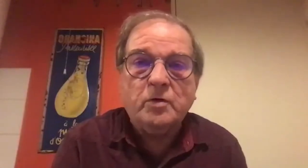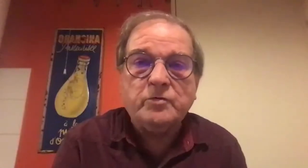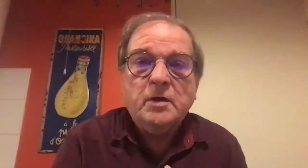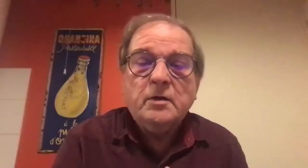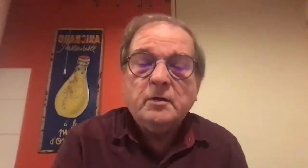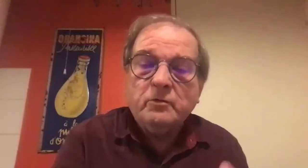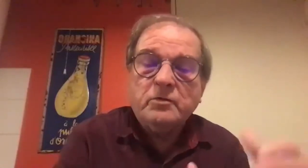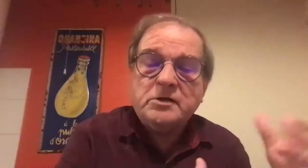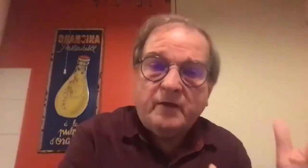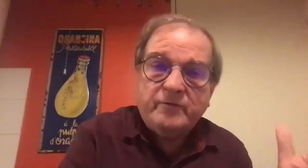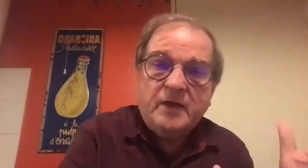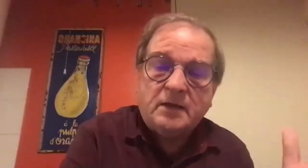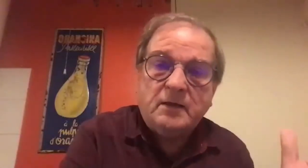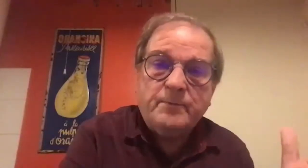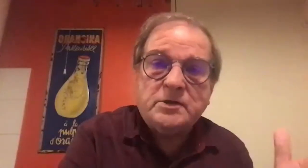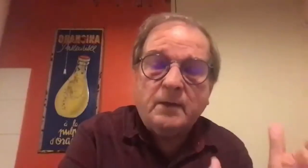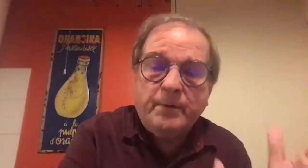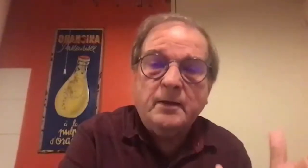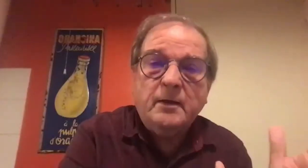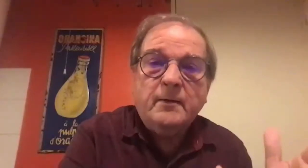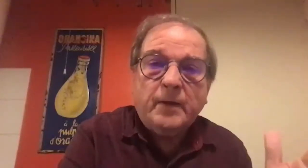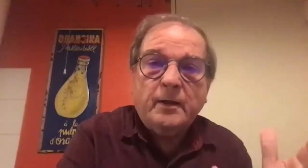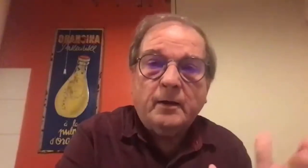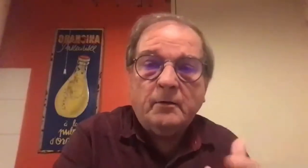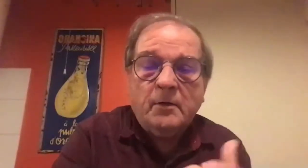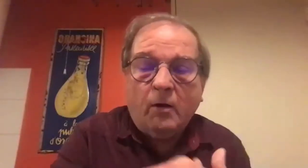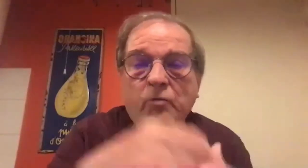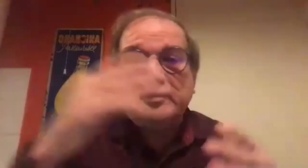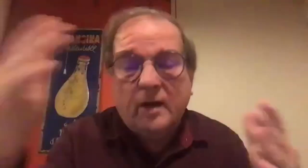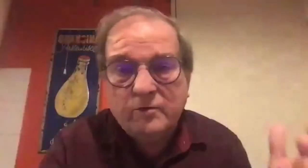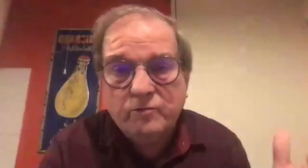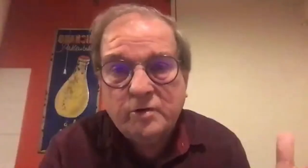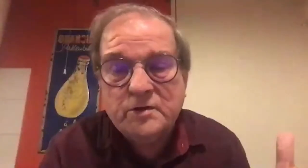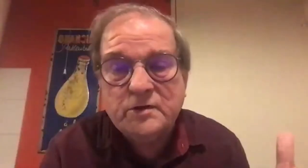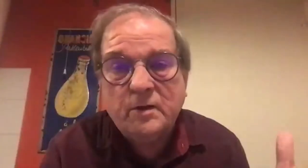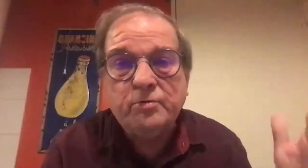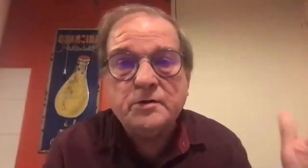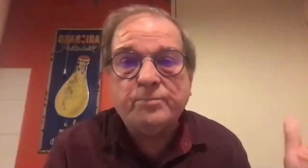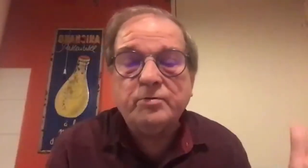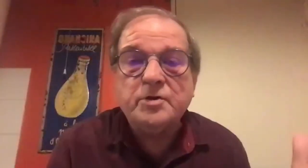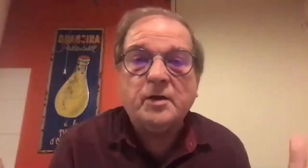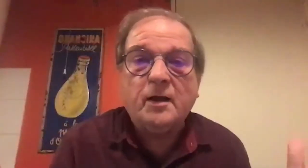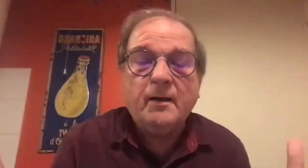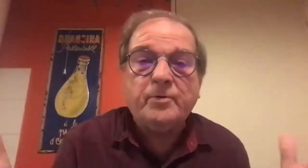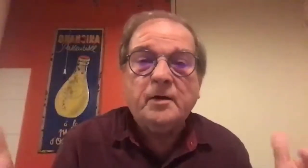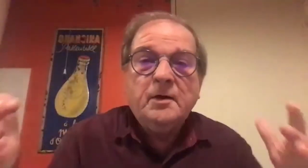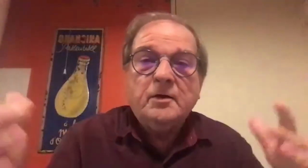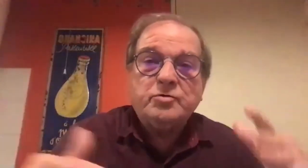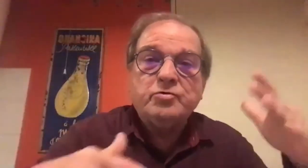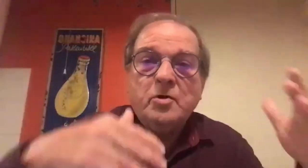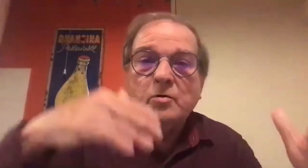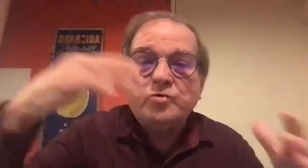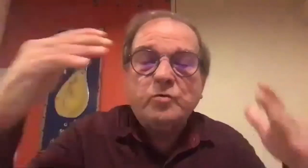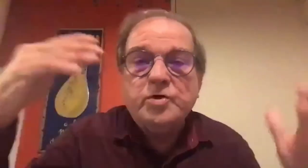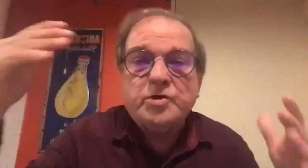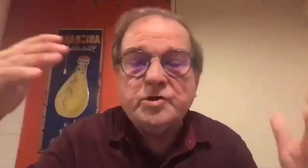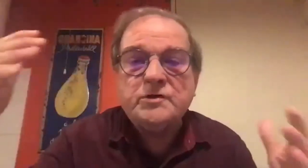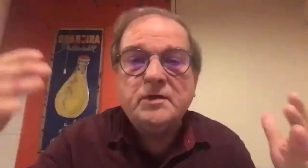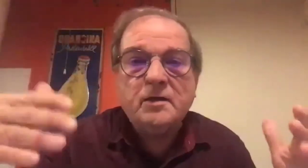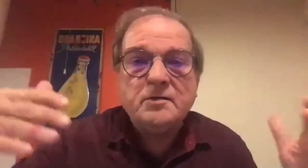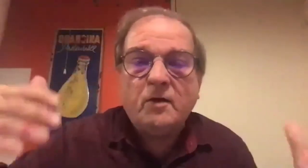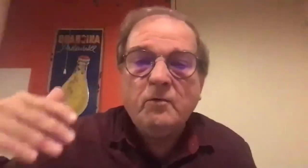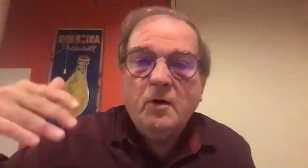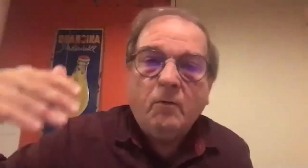Faltou Encontro, o que se vai ver exatamente também, ao contrário do que dizia a polícia política na época, de que os